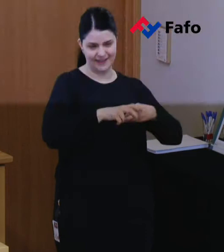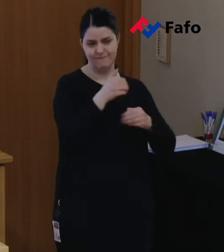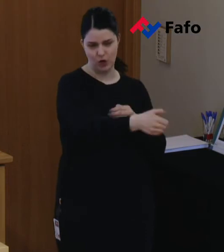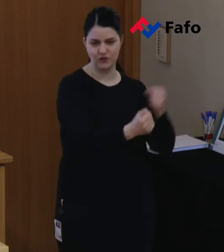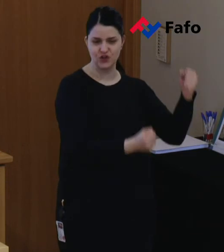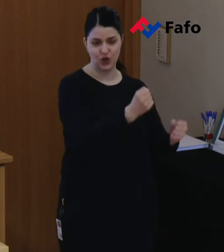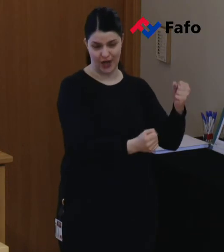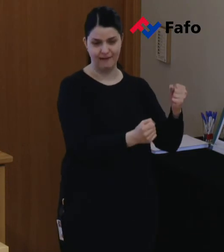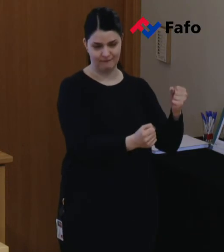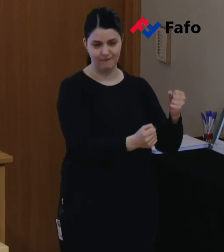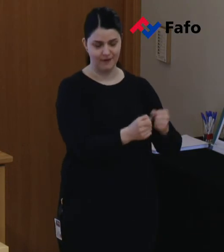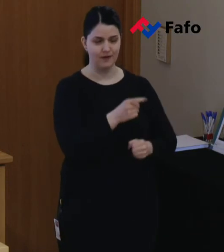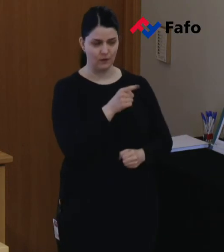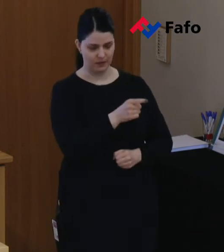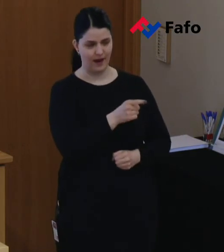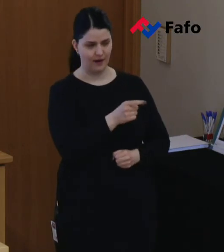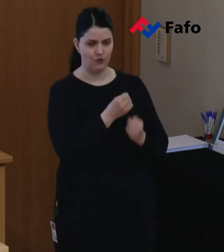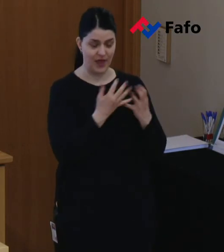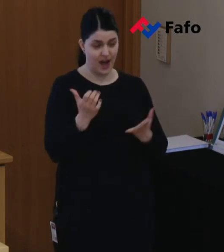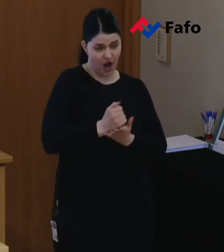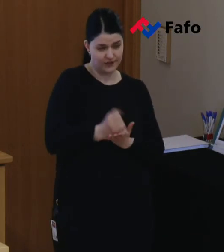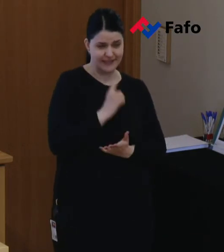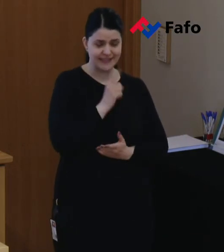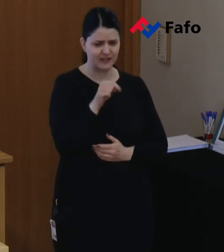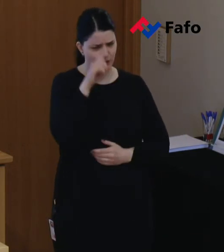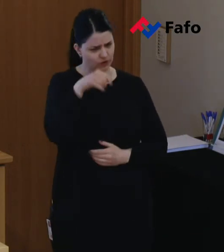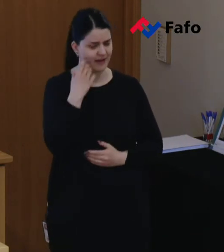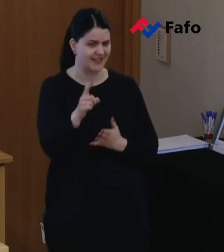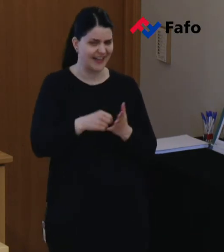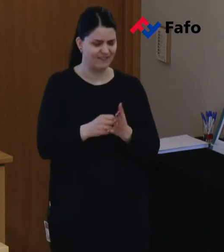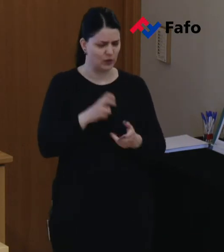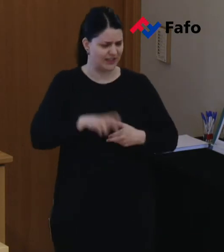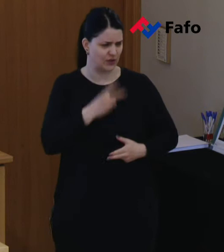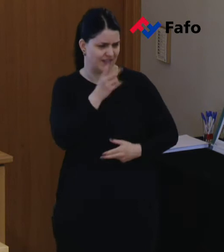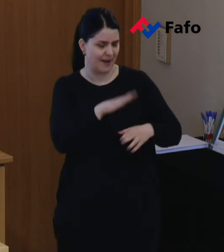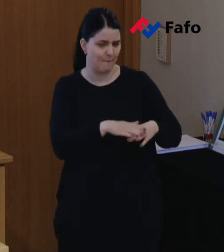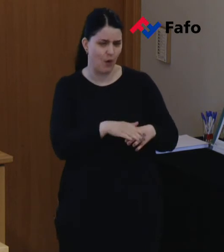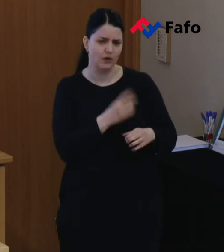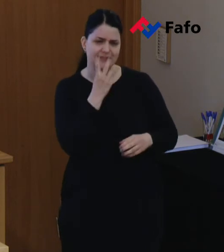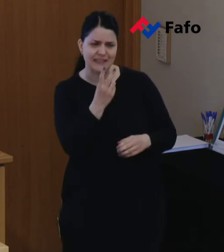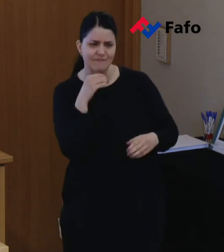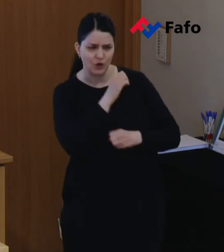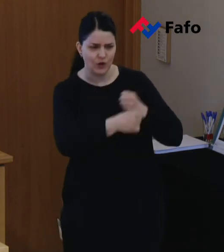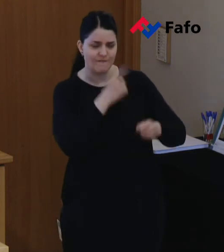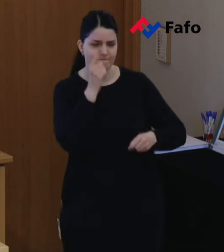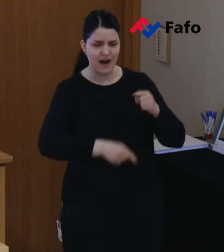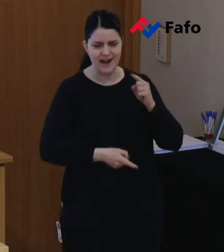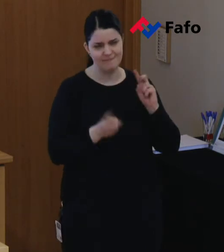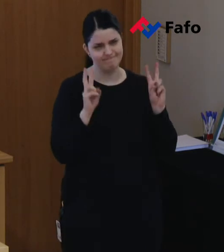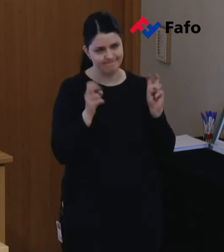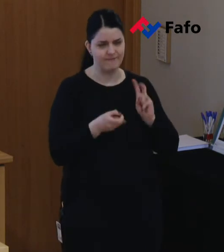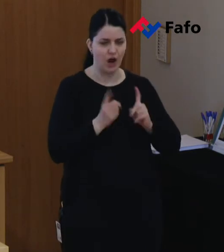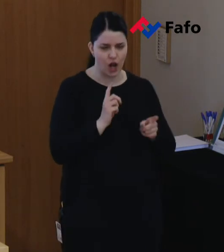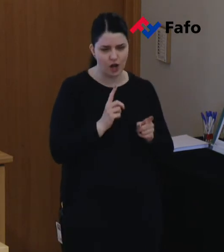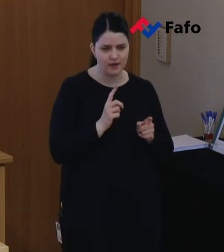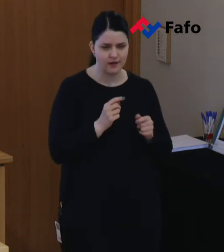være metodisk krevende. Flere av de ansatte snakker om dette her med at det kan være krevende å sitte og se på at folk tar feile valg, eller valg